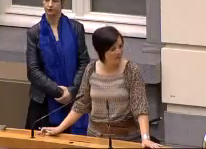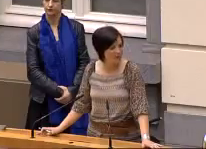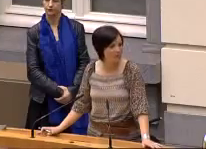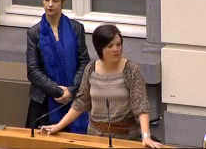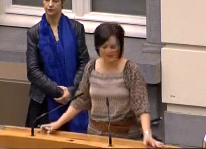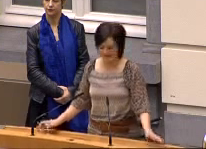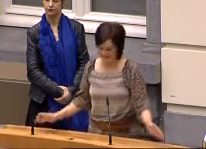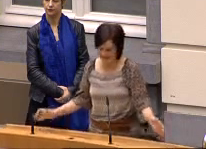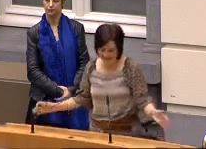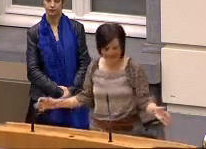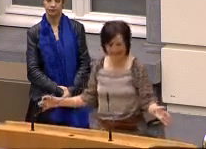op zich,